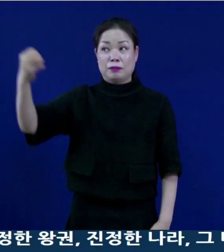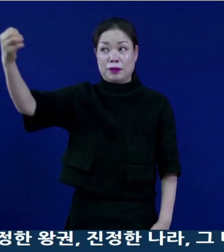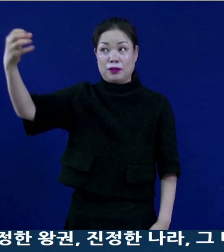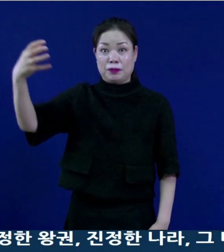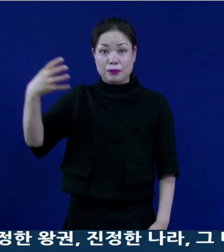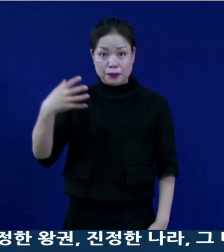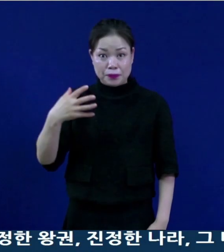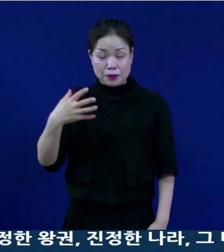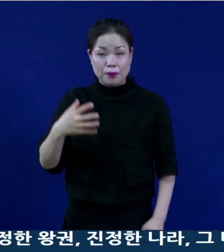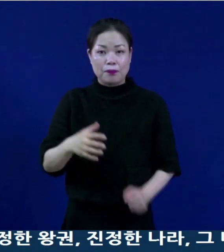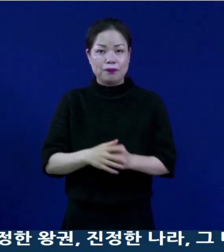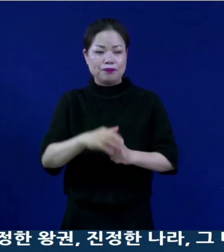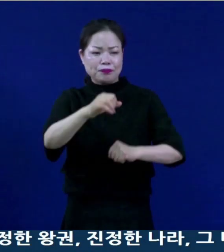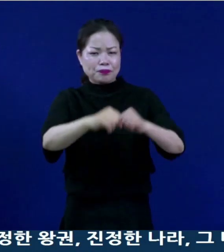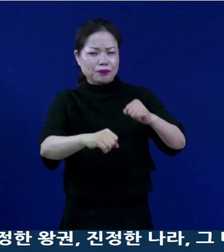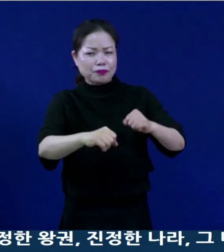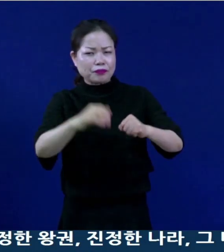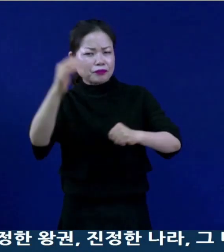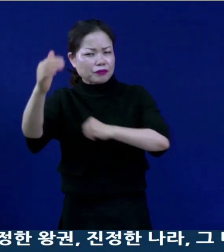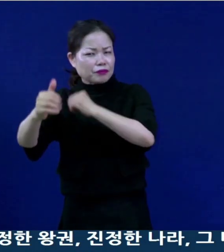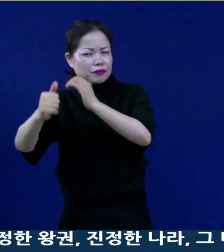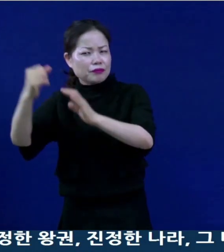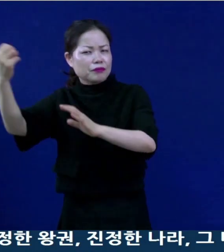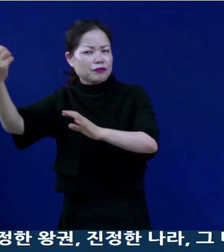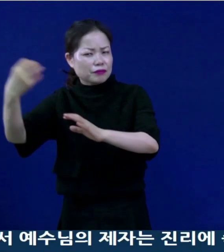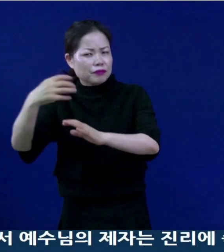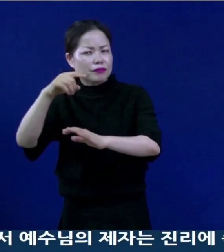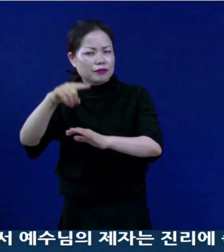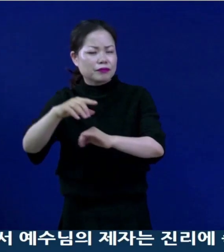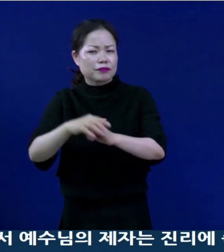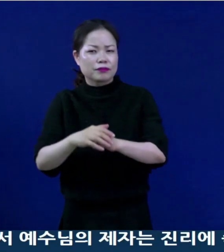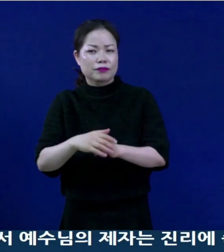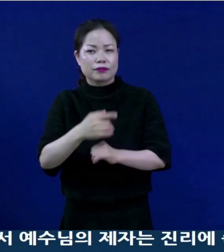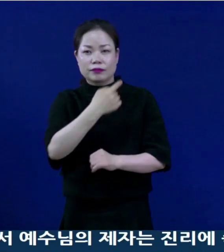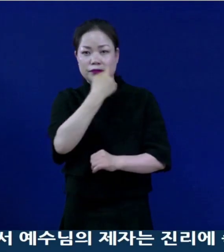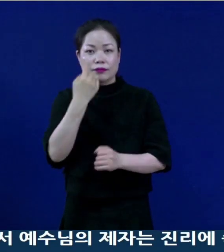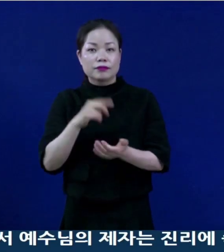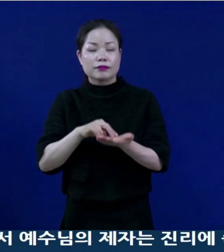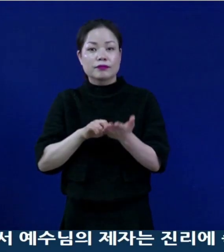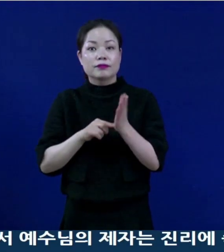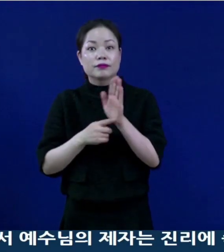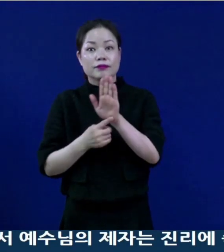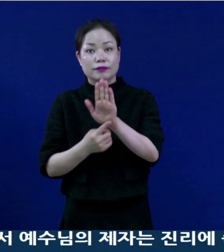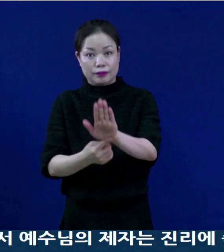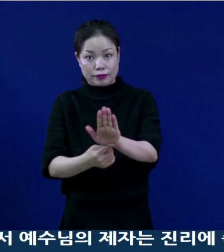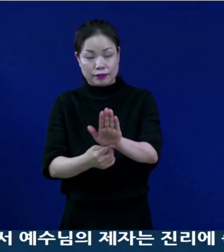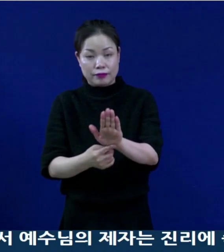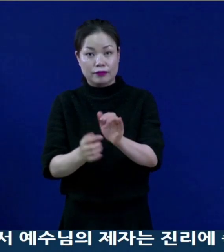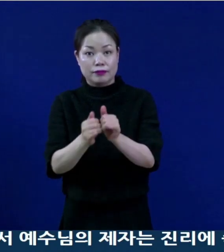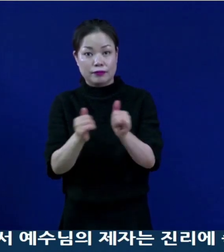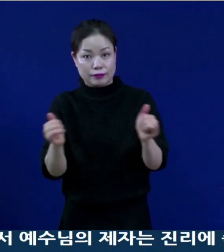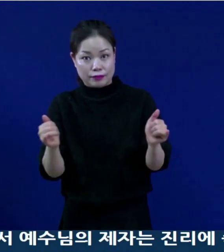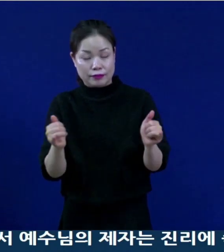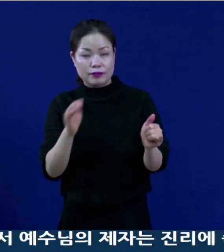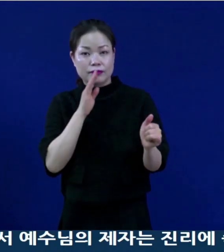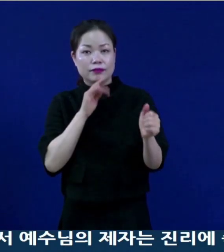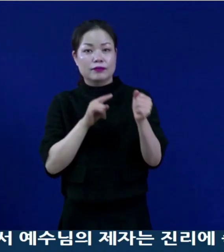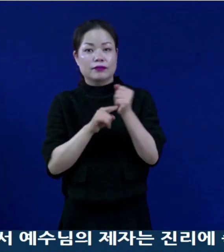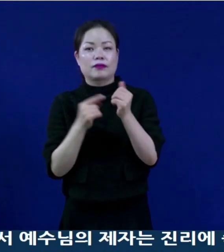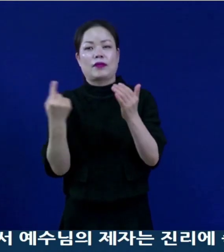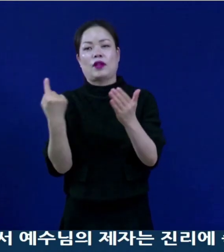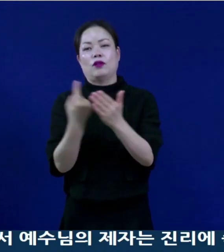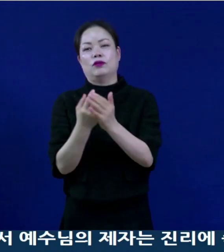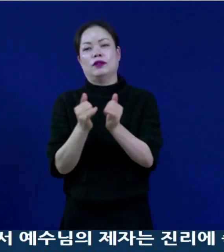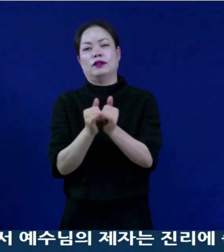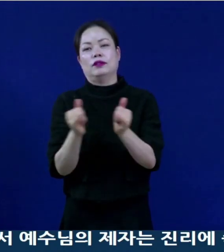비추어져서 그가 행하는 것이 하나님이 행한 것임을 입증되어지는 사람, 이런 사람들이 진리에 속한